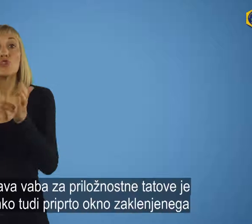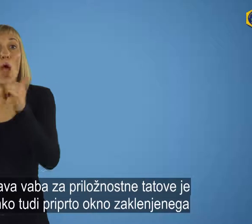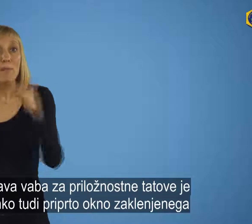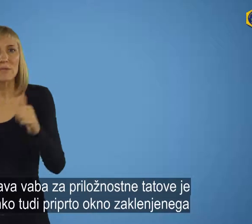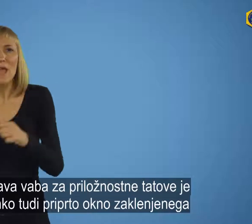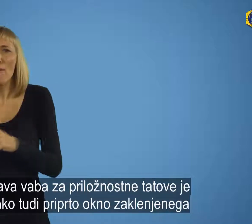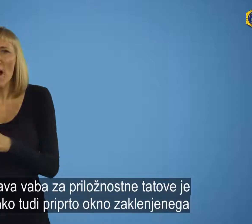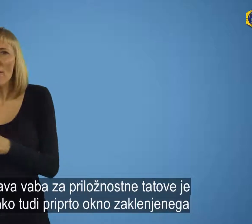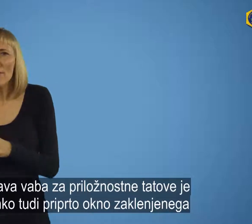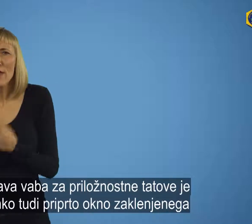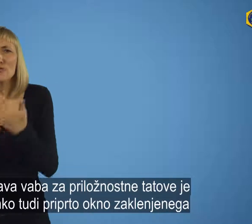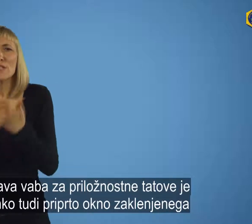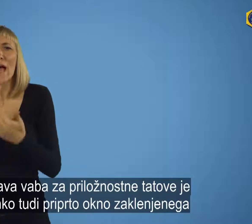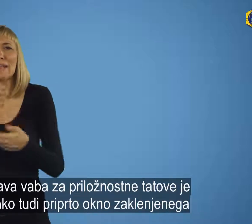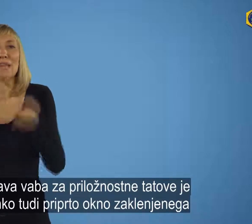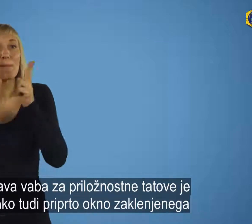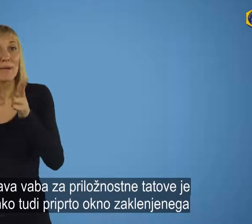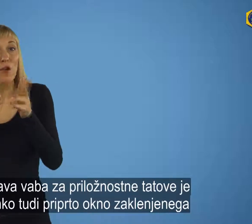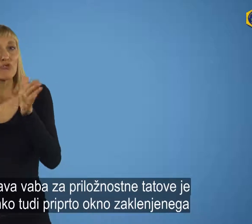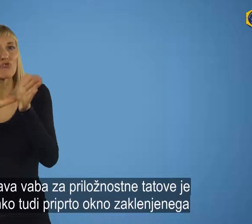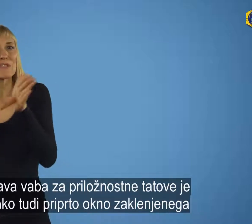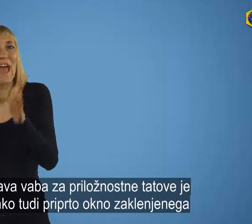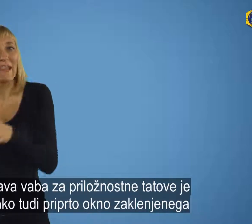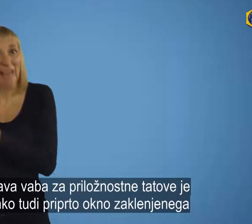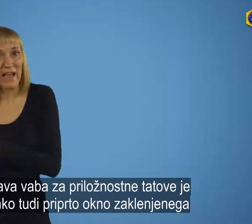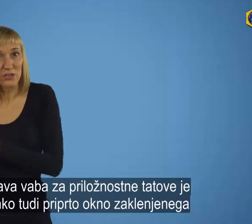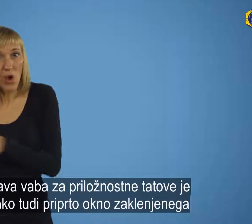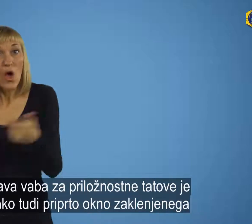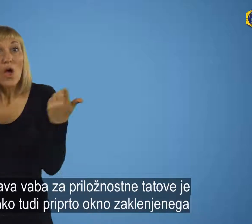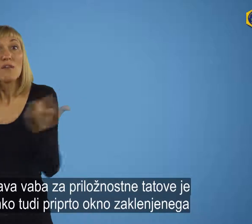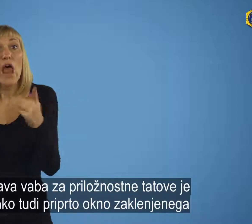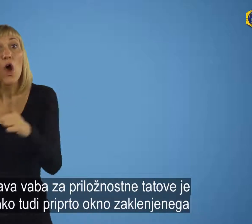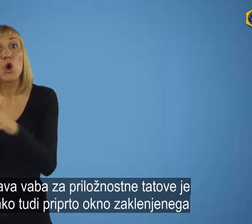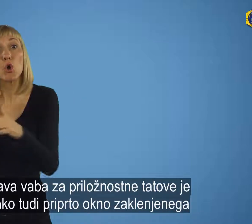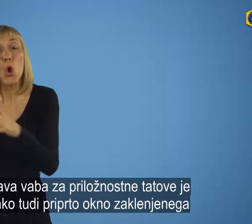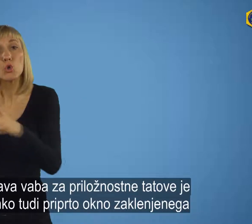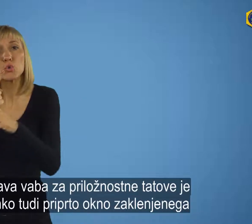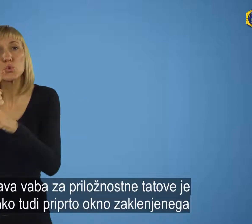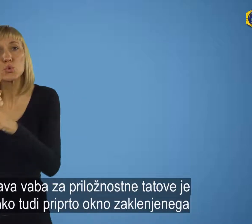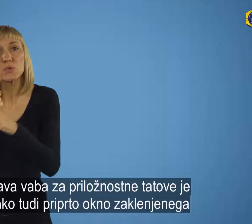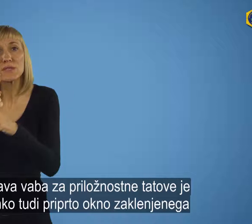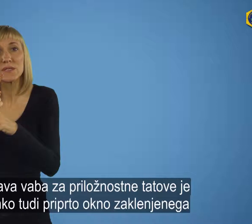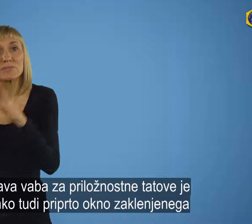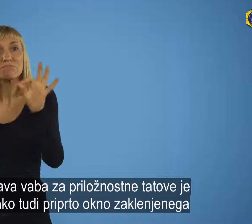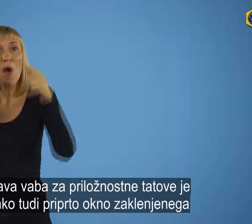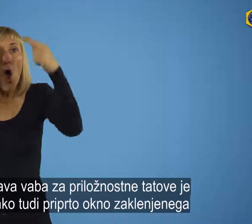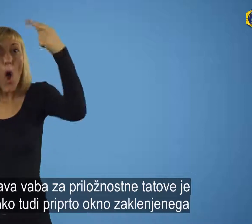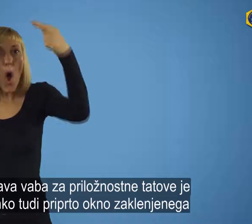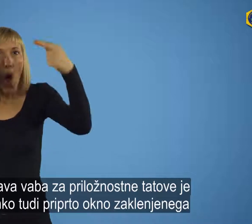Prava vaba za priložnostne tatove je lahko tudi priprto okno zaklenjenega vozila na kakšnem